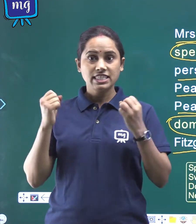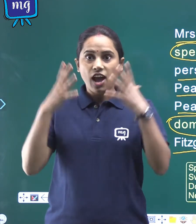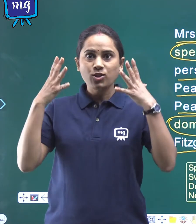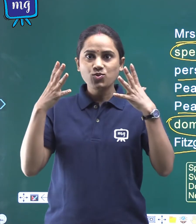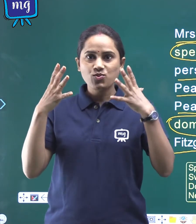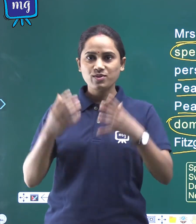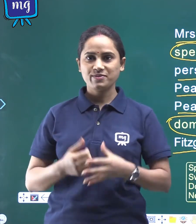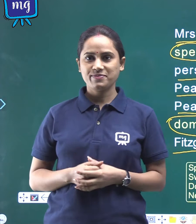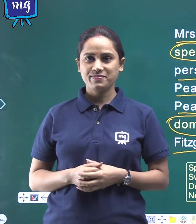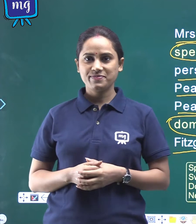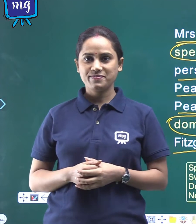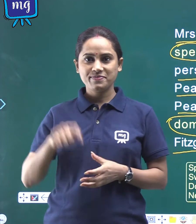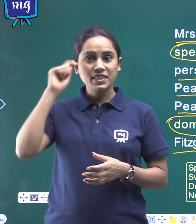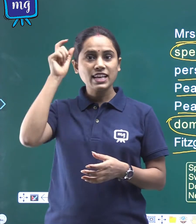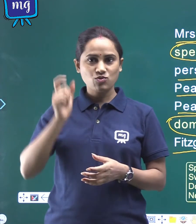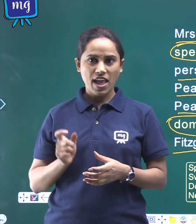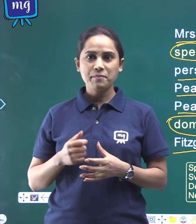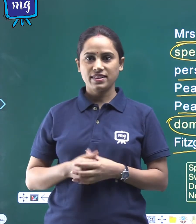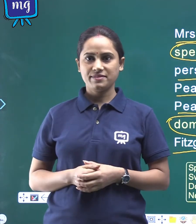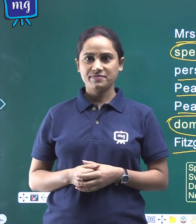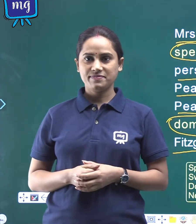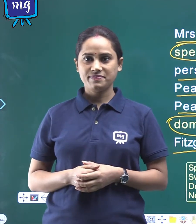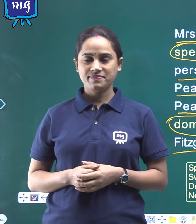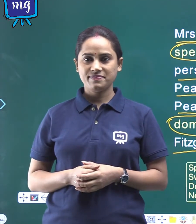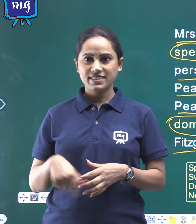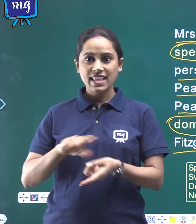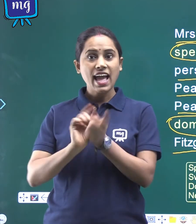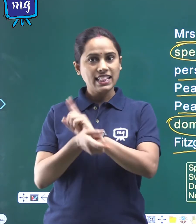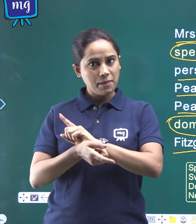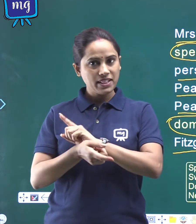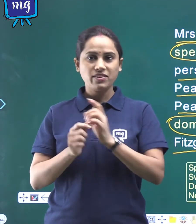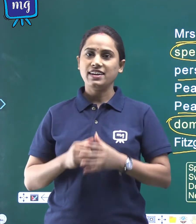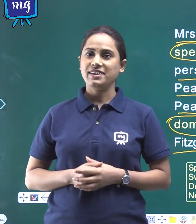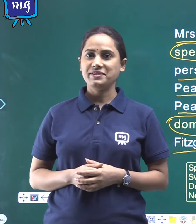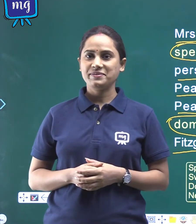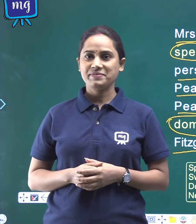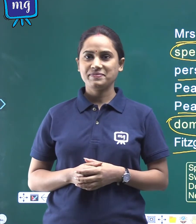जादू. स्वैप, अदला बदली करना.